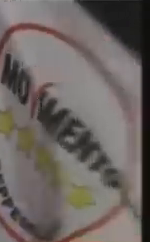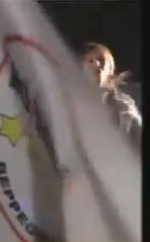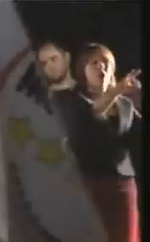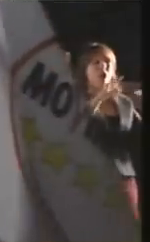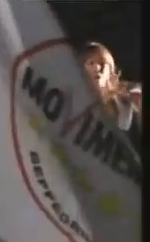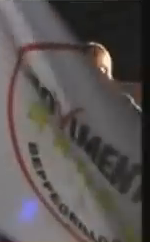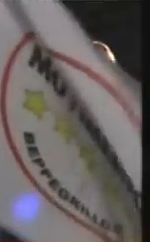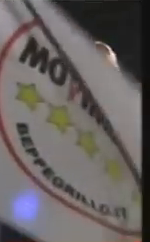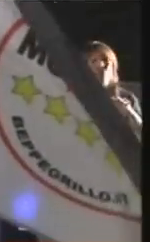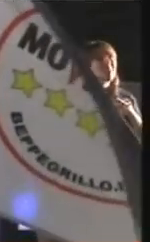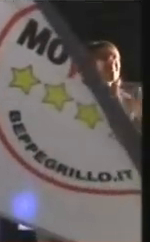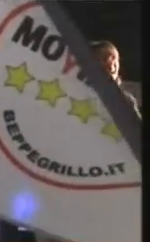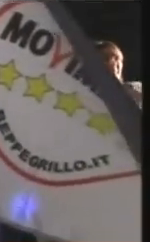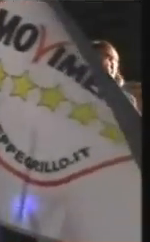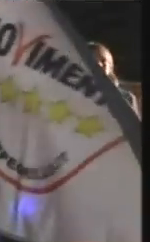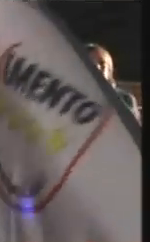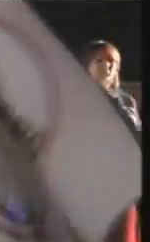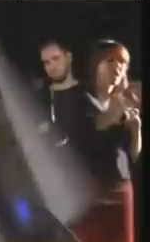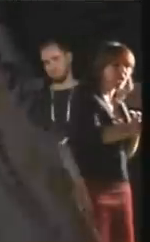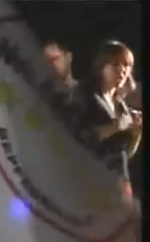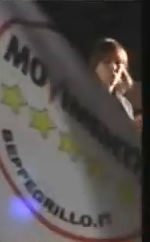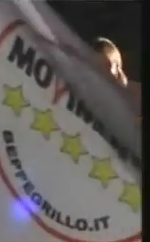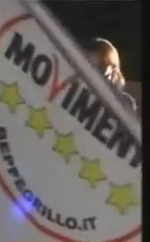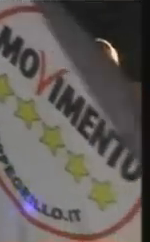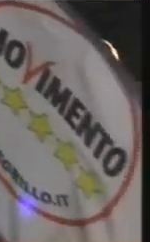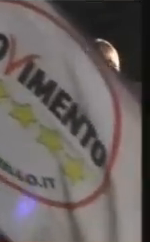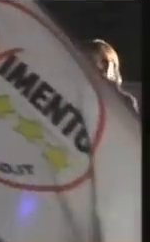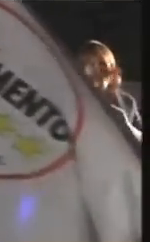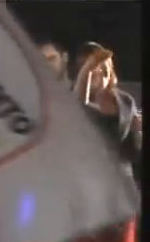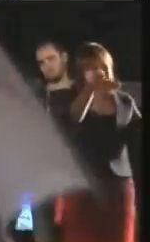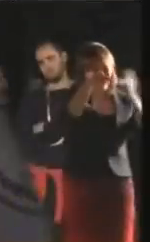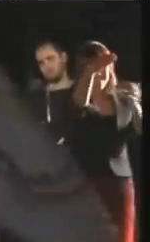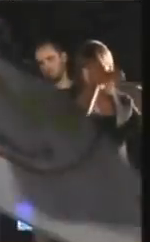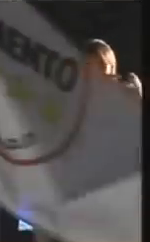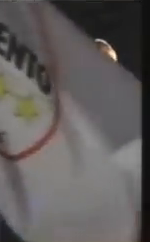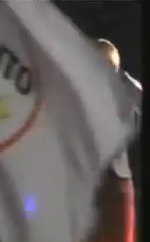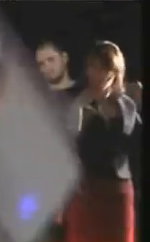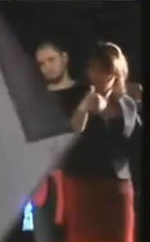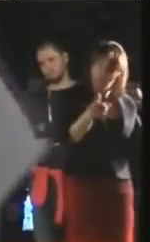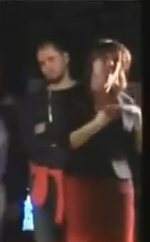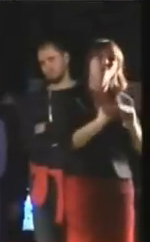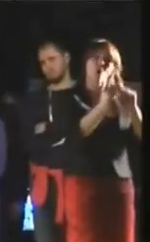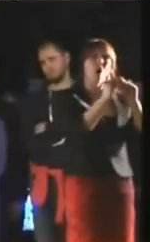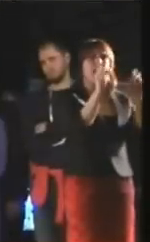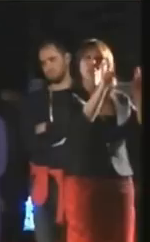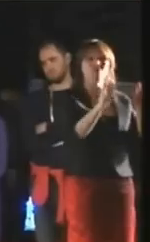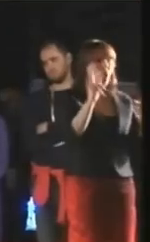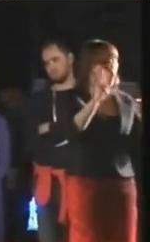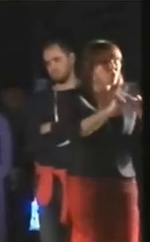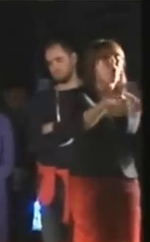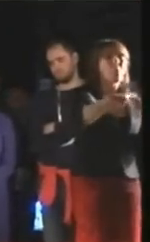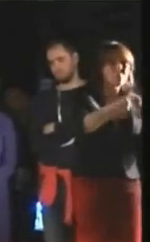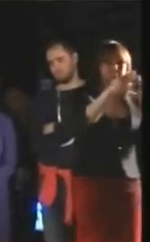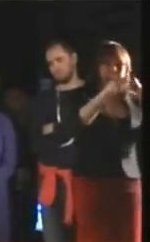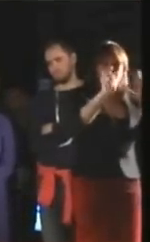vi riporto quello che ho sentito da dei geni. Geni, gente che fa le case che non solo non consumano energia, la fanno,